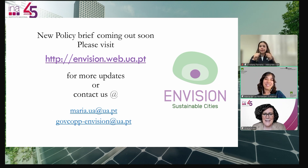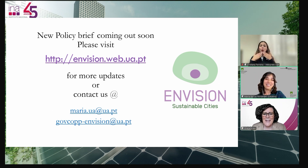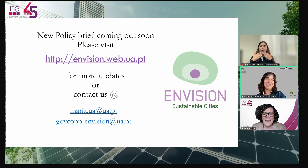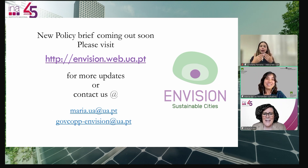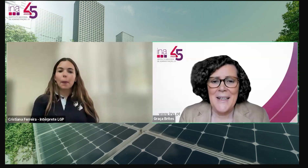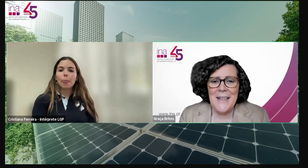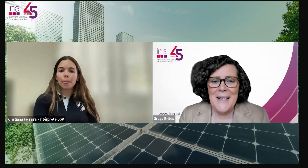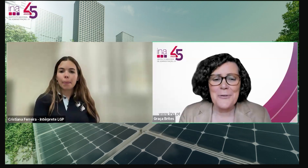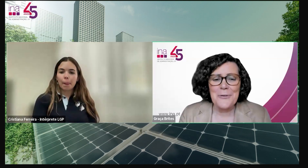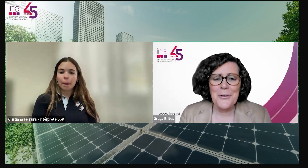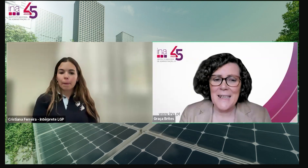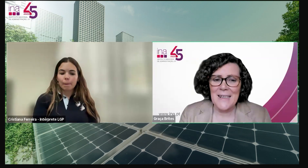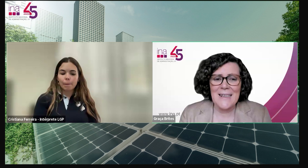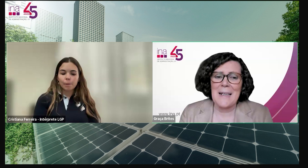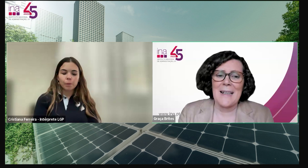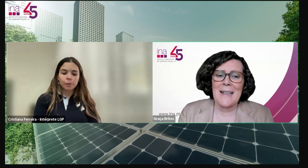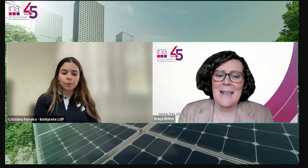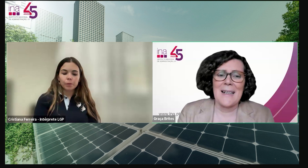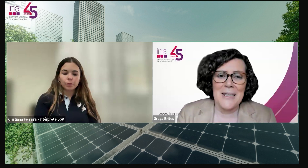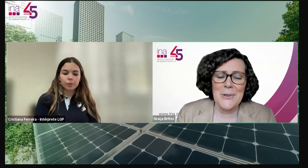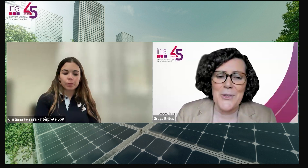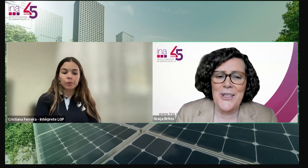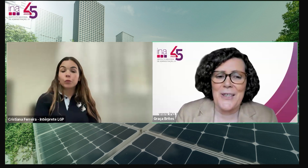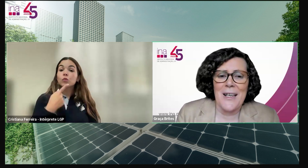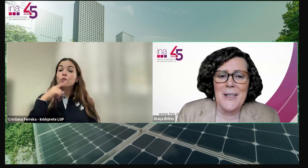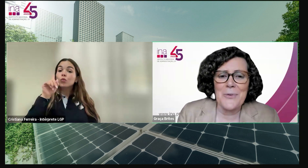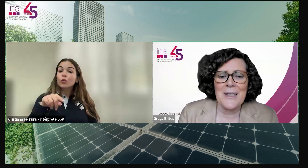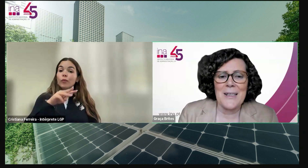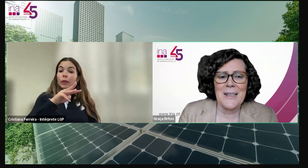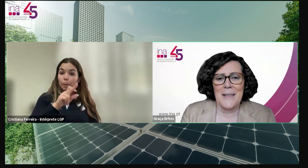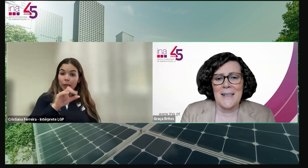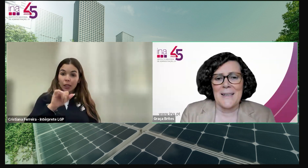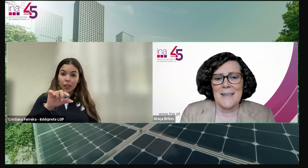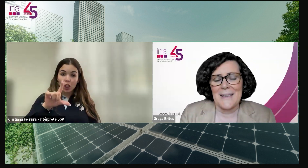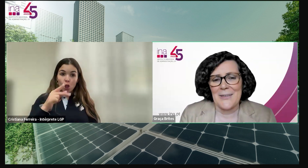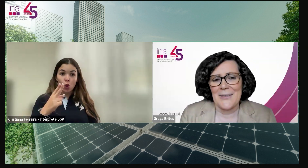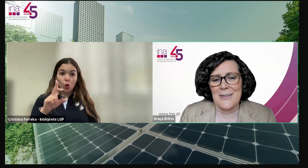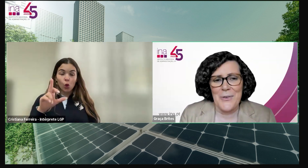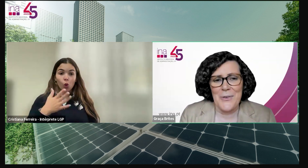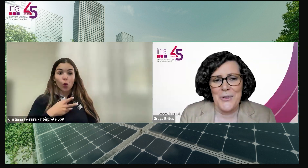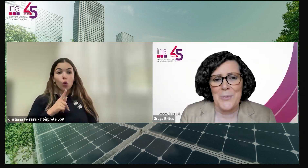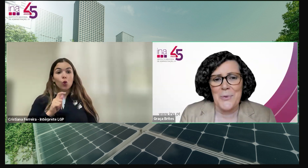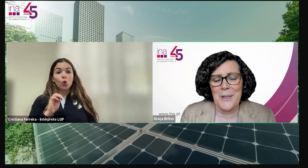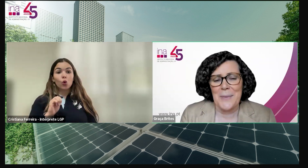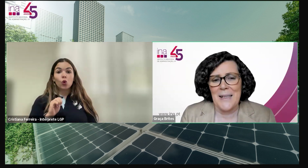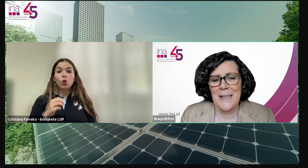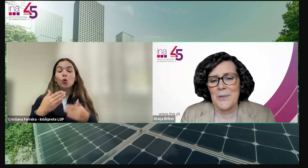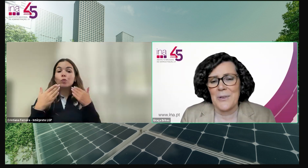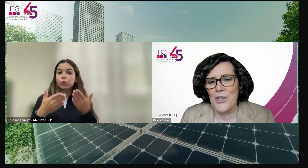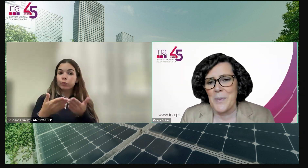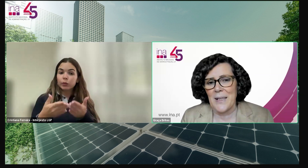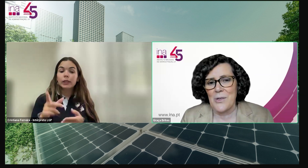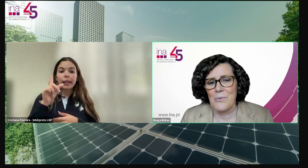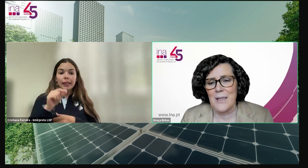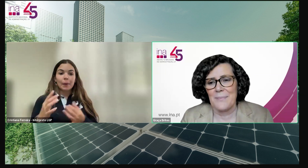Obrigada. Vou voltar aqui à Maria de Lourdes Carvalho, para ela nos dar aqui o seu contributo também no que